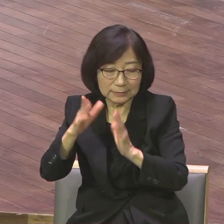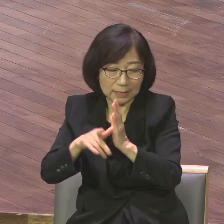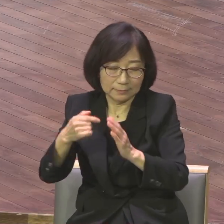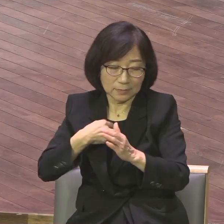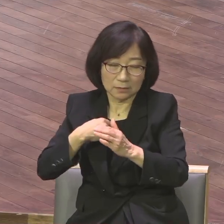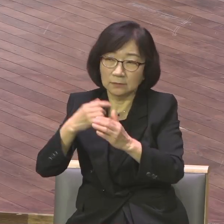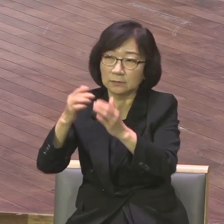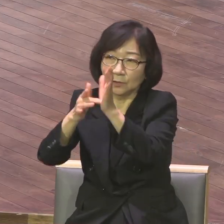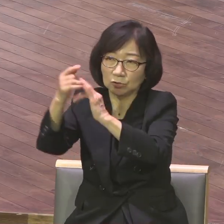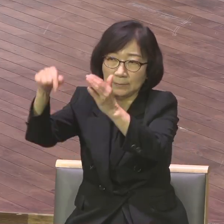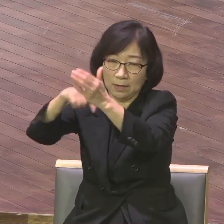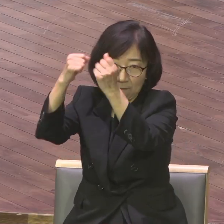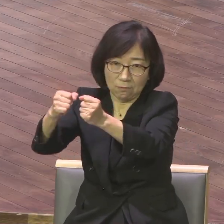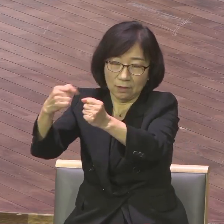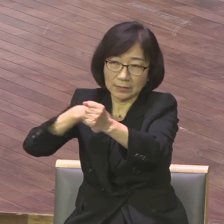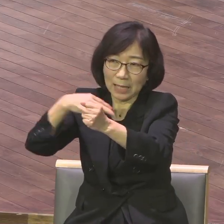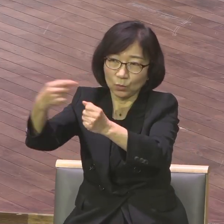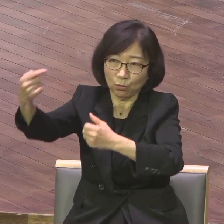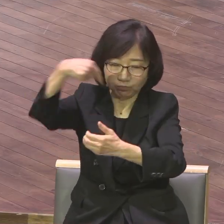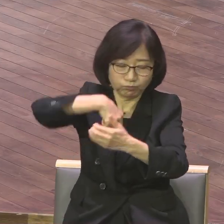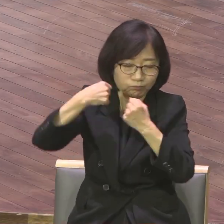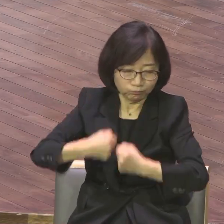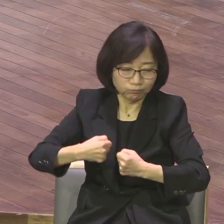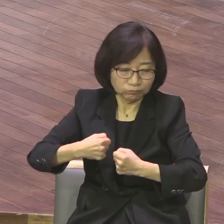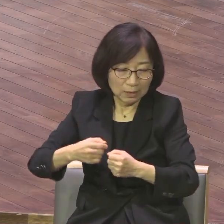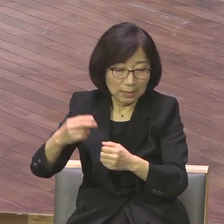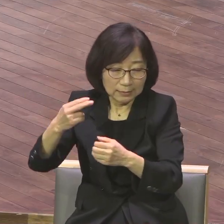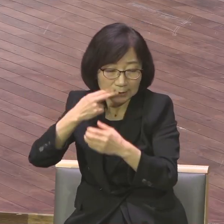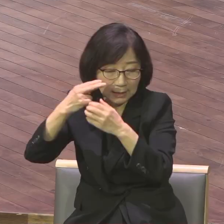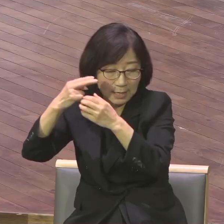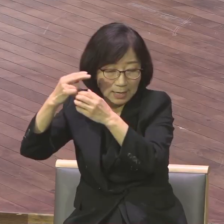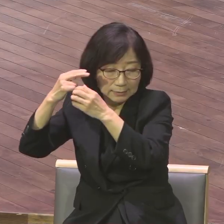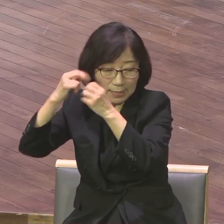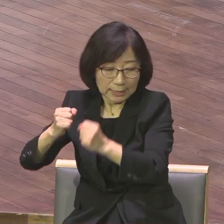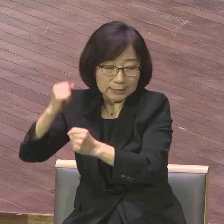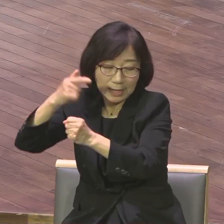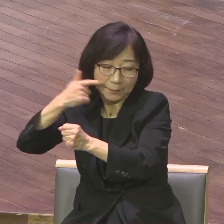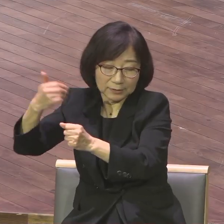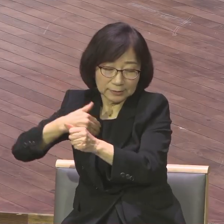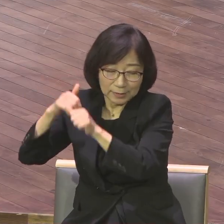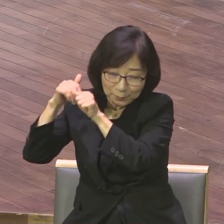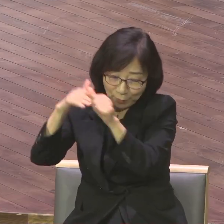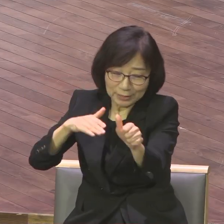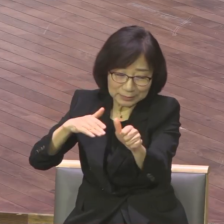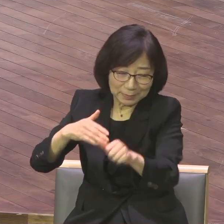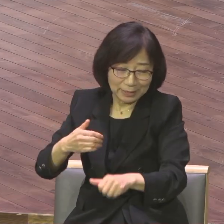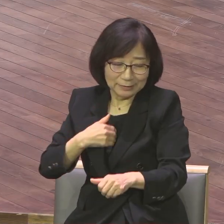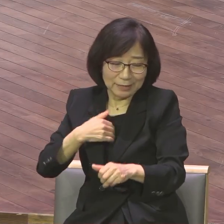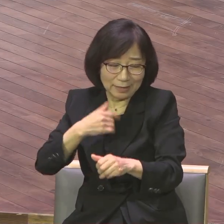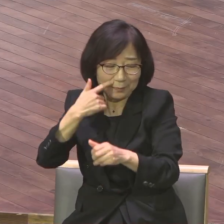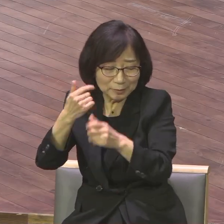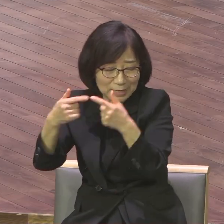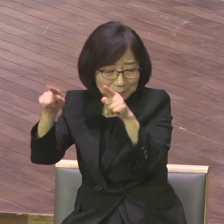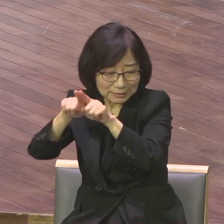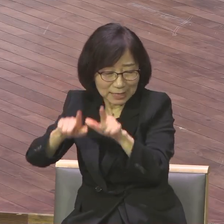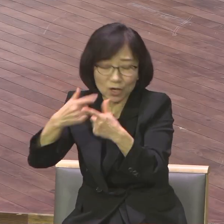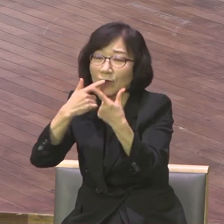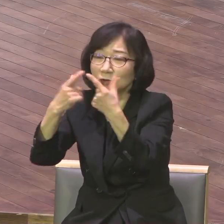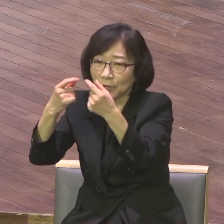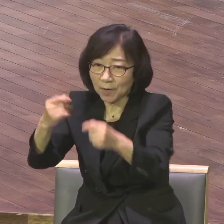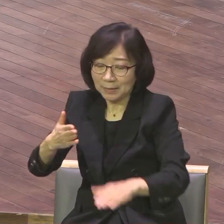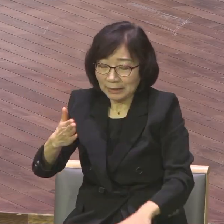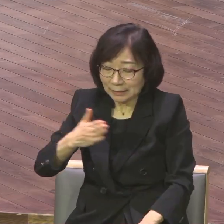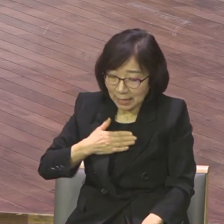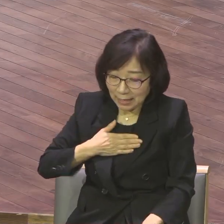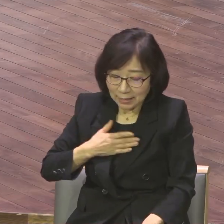나도 그의 안에 거하나니 살아계신 아버지께서 나를 보내심에 내가 아버지로 말미암아 사는 것 같이 나를 먹는 그 사람도